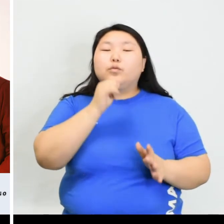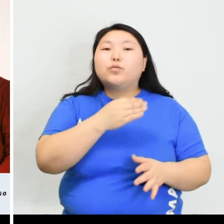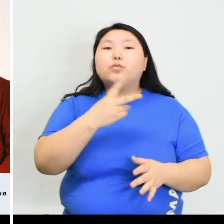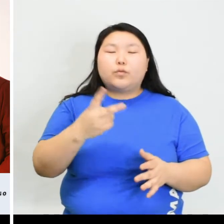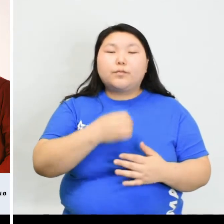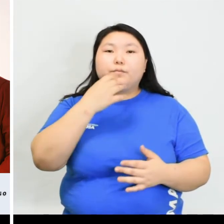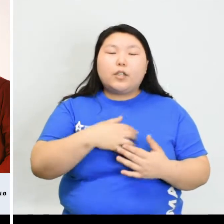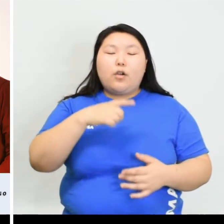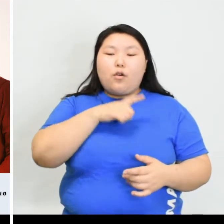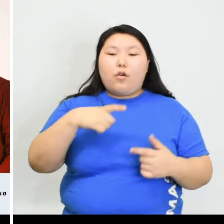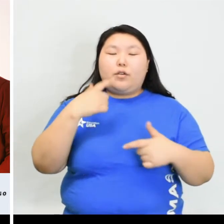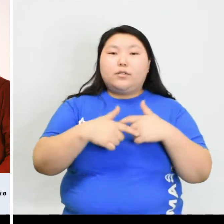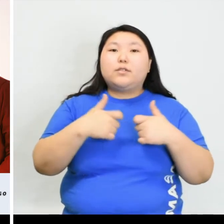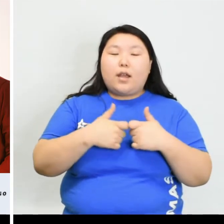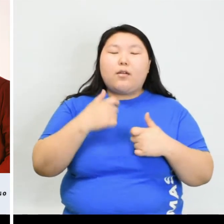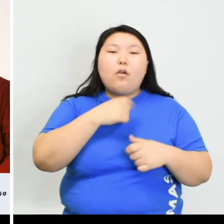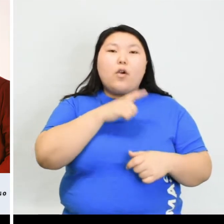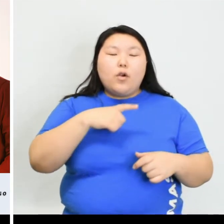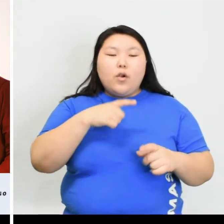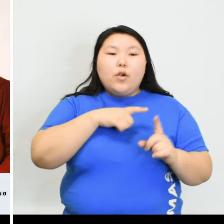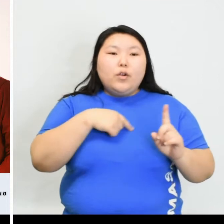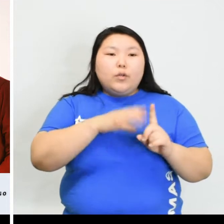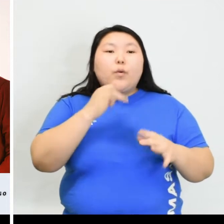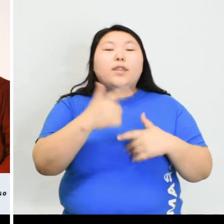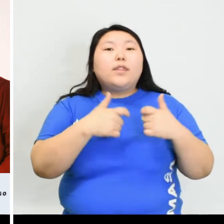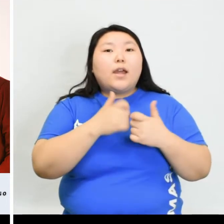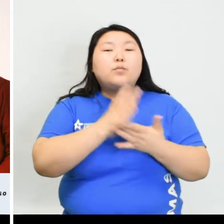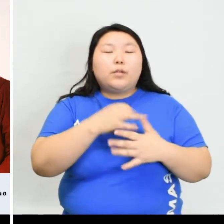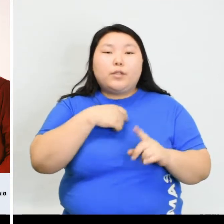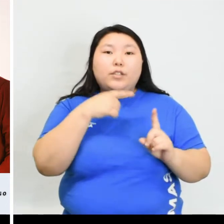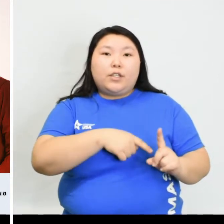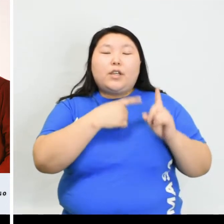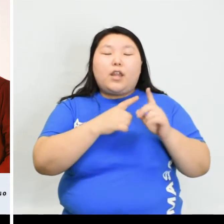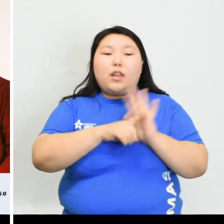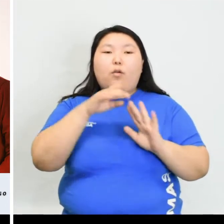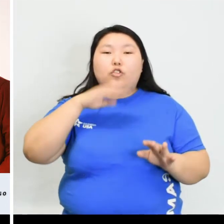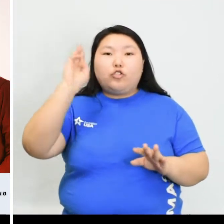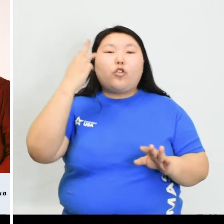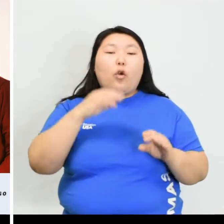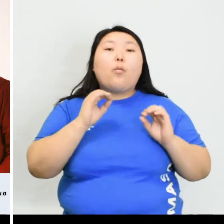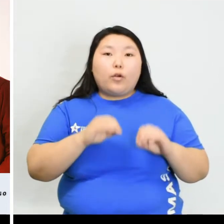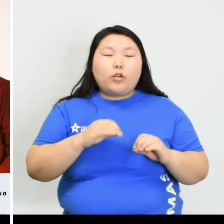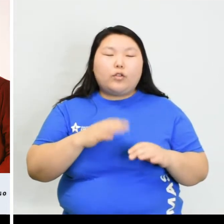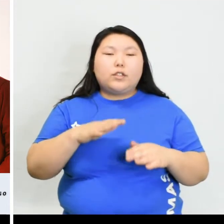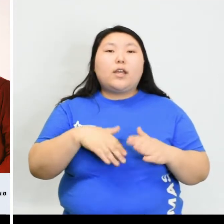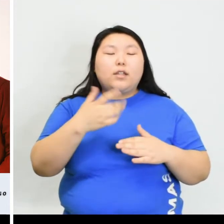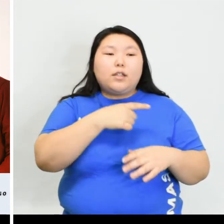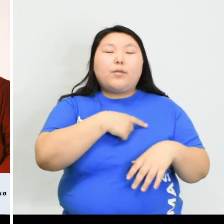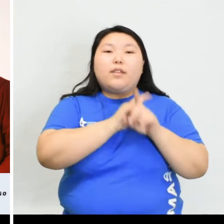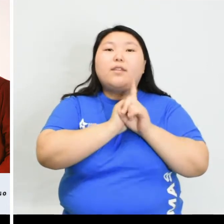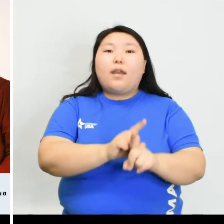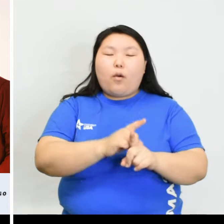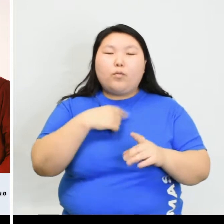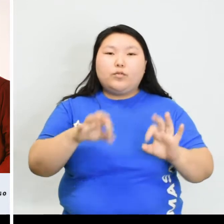шүү ер нь бол. Өөртөө таарад те өөрөнд өөрт чинь юу таарч чинь тэрийг эхлээд тодорхой болгоод тэгээд тэрнийхэн